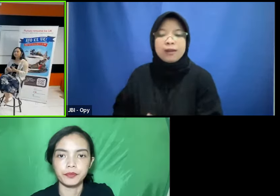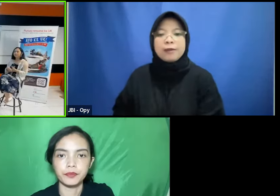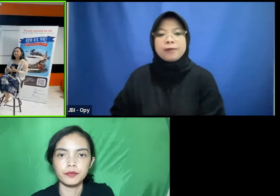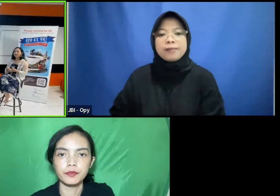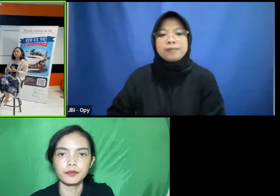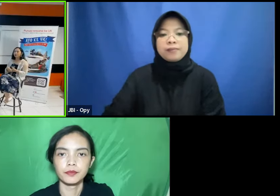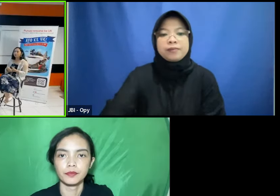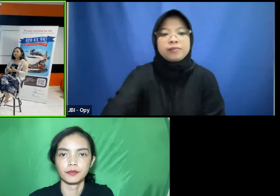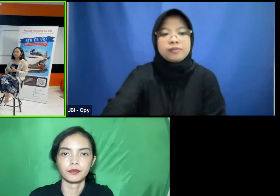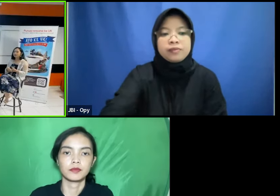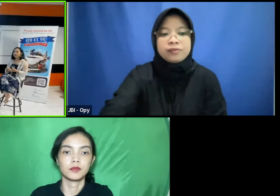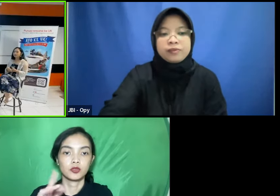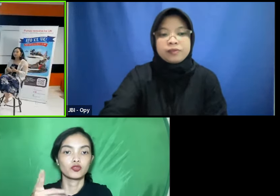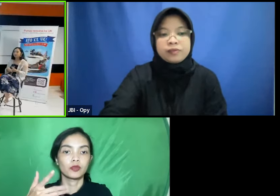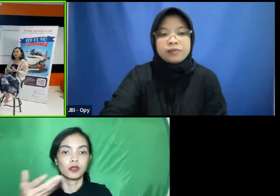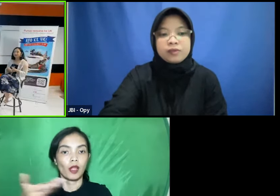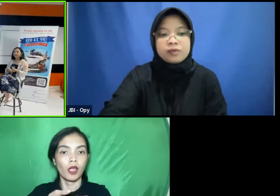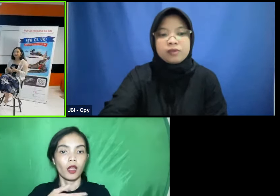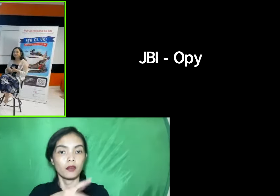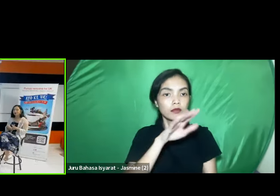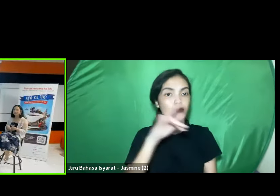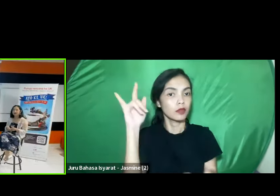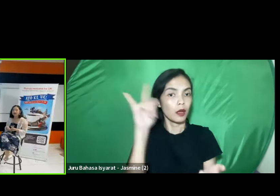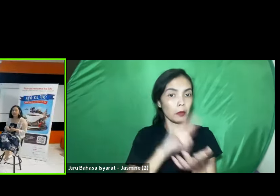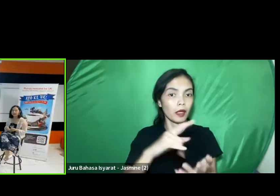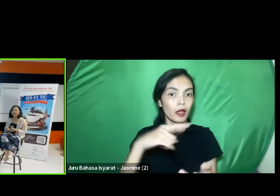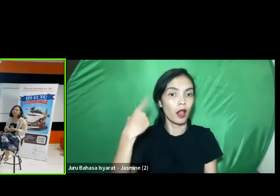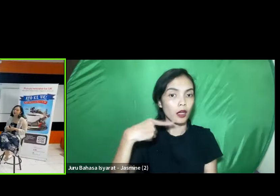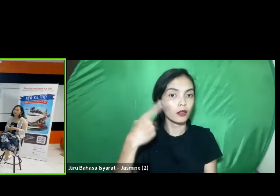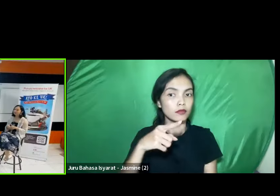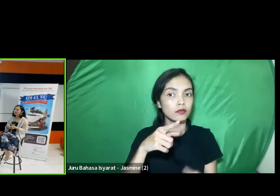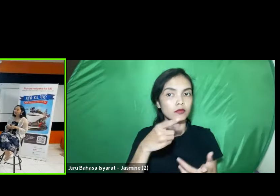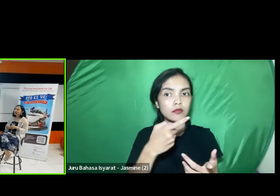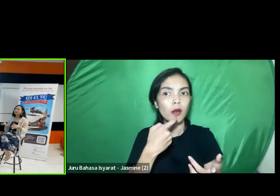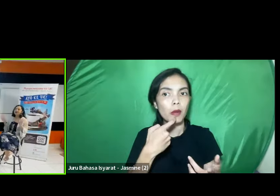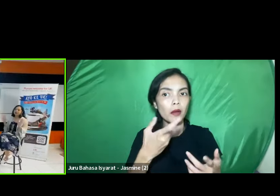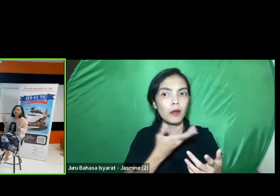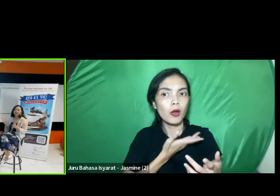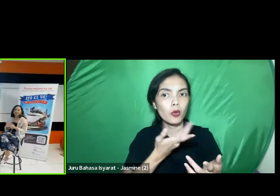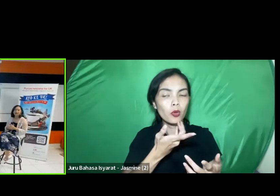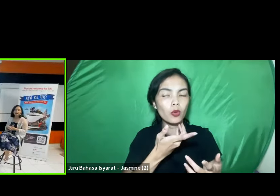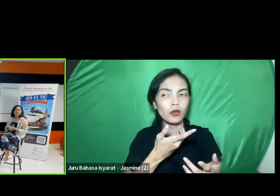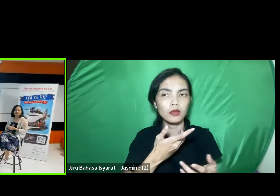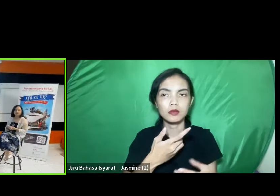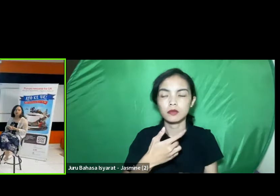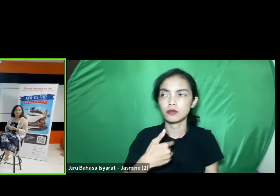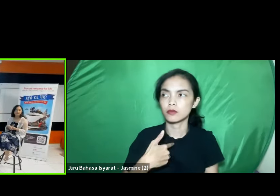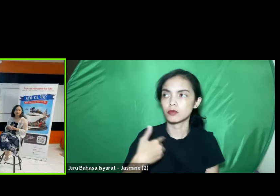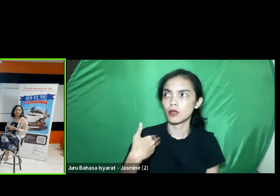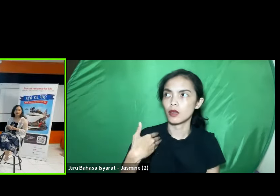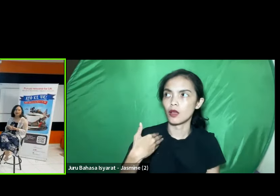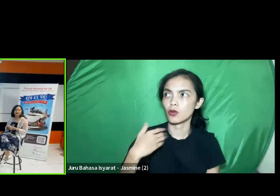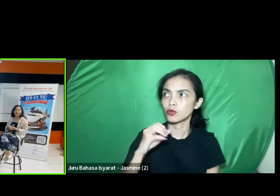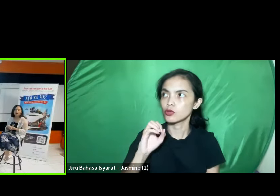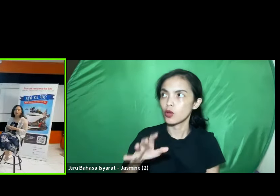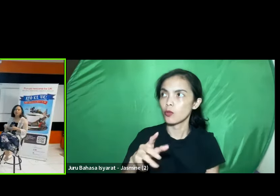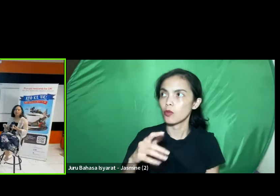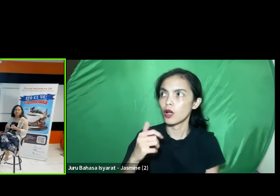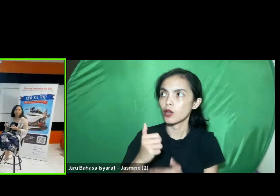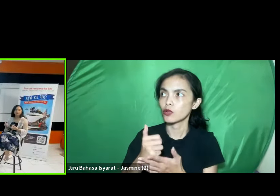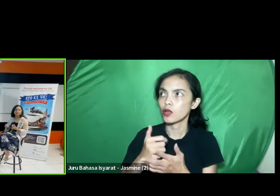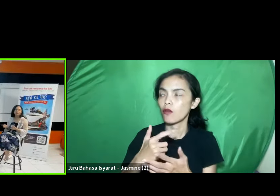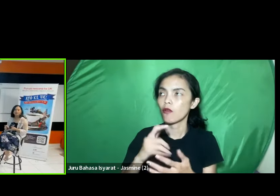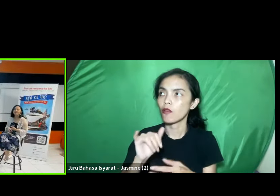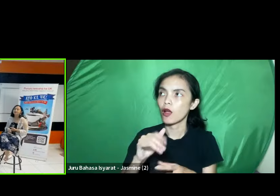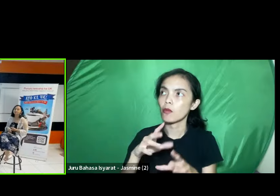kayak entar kamu kalau udah nyampai di UK di sana Kamu mau ngapain gitu Aku enggak tahu sih Apakah harusnya jawabannya tuh kayak Oh aku mau